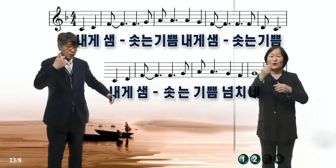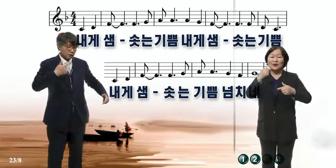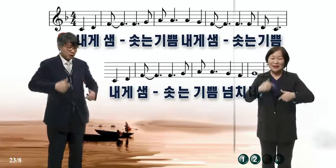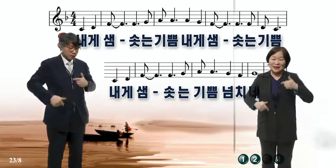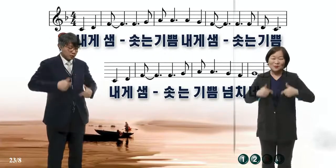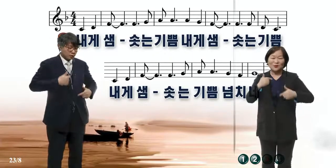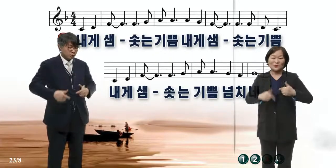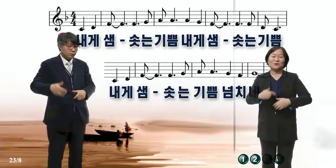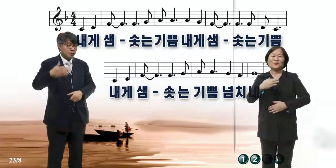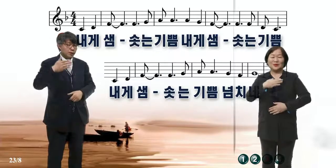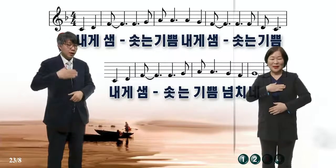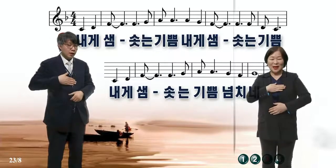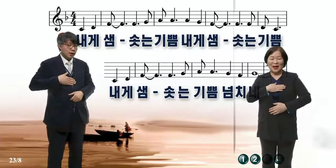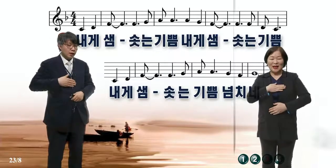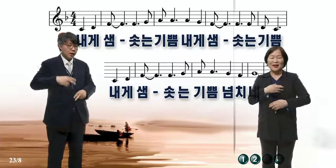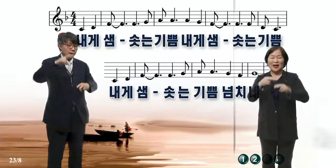샘솟는 기쁨 내게